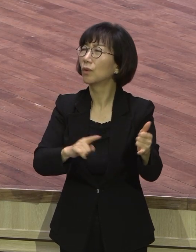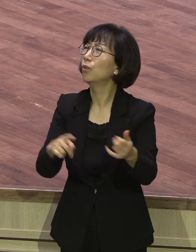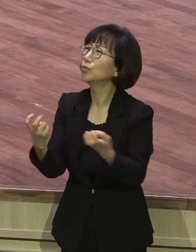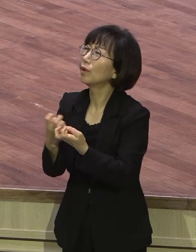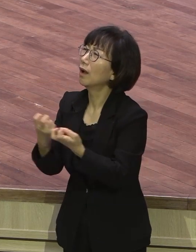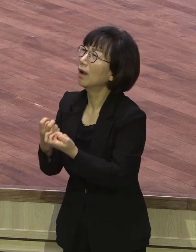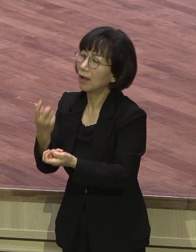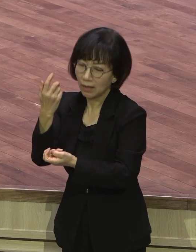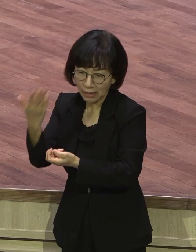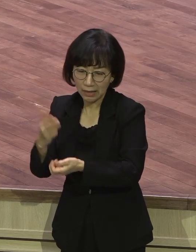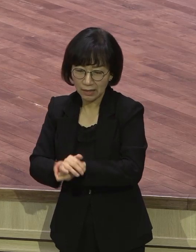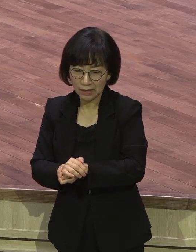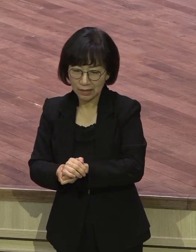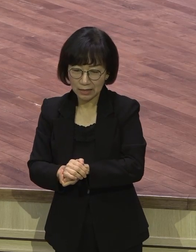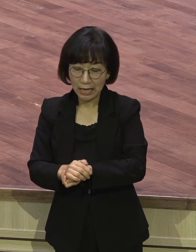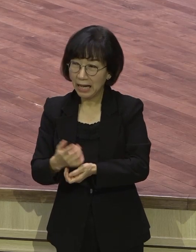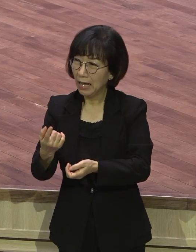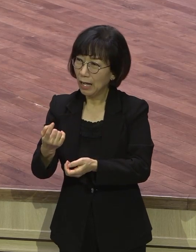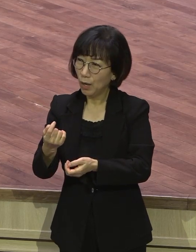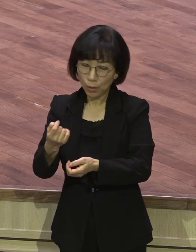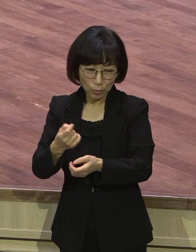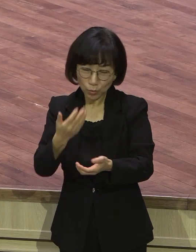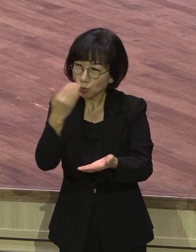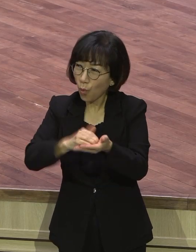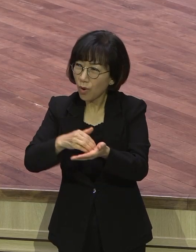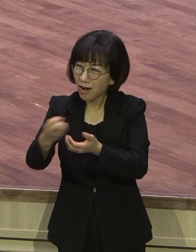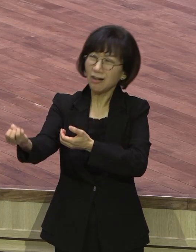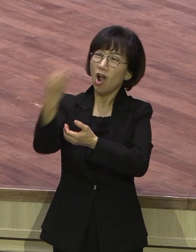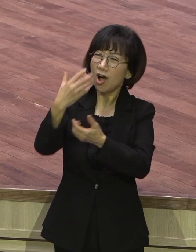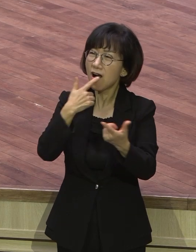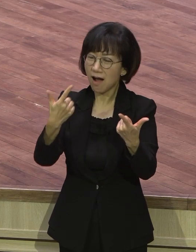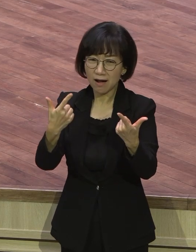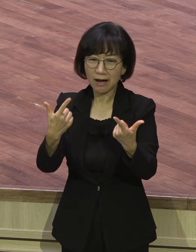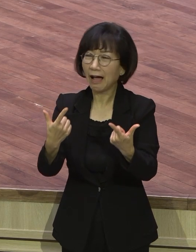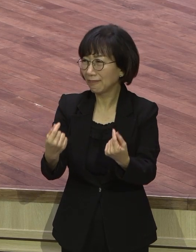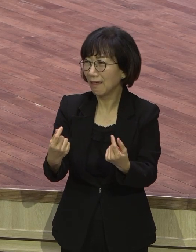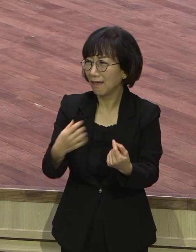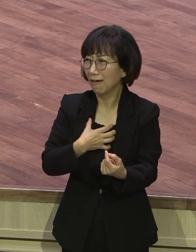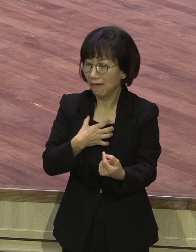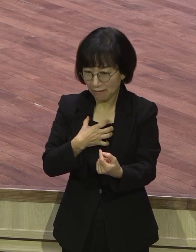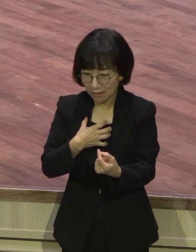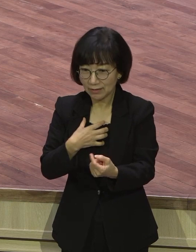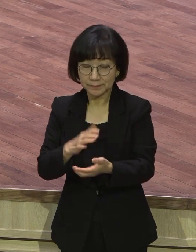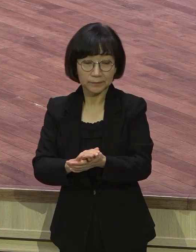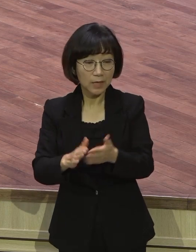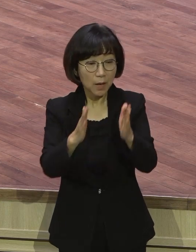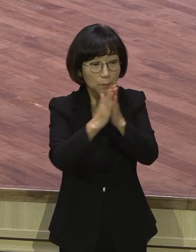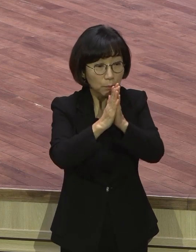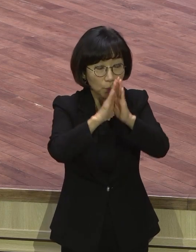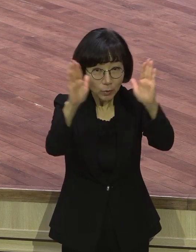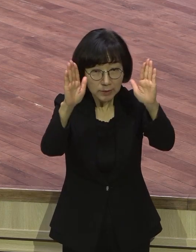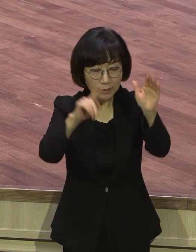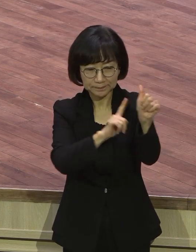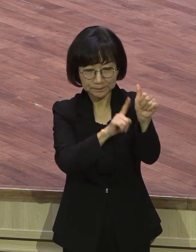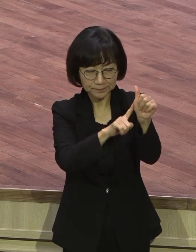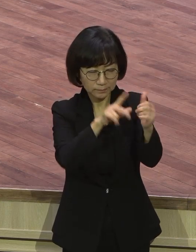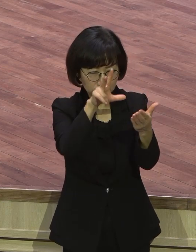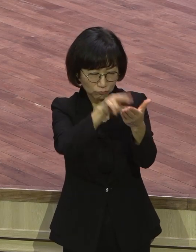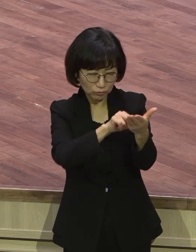그들이 조금 있으면 내게 돌을 던지겠나이다 모세는 문제가 오면 어떻게 해요 문제가 오면